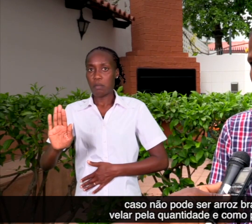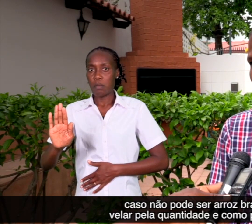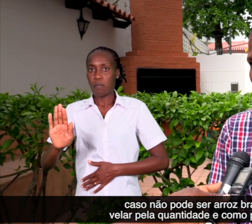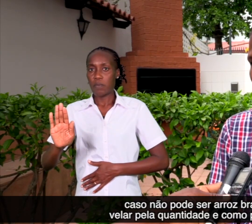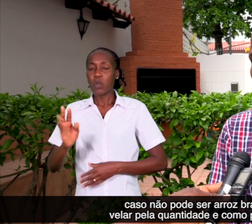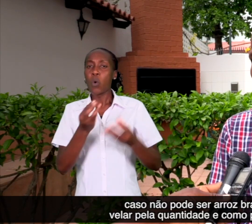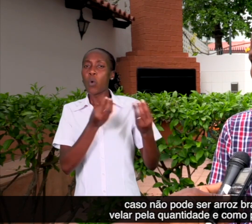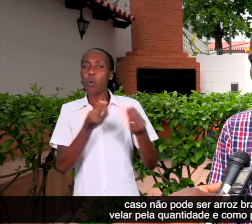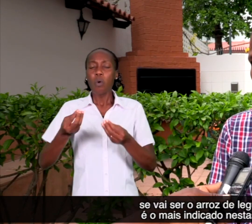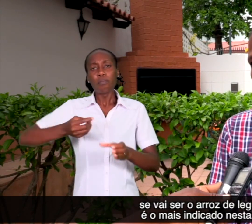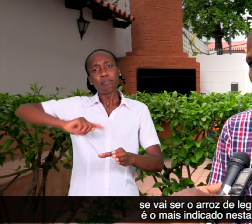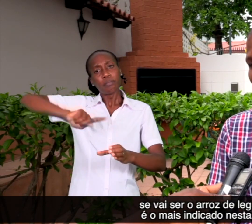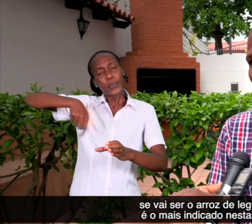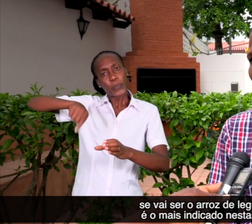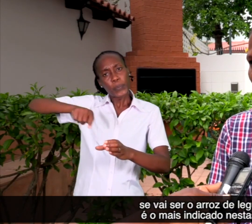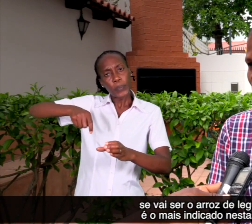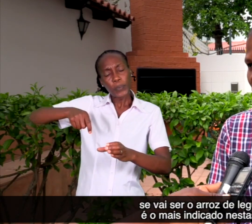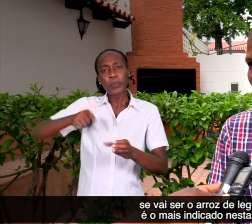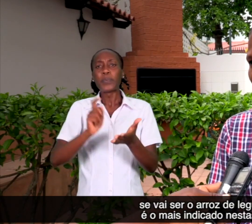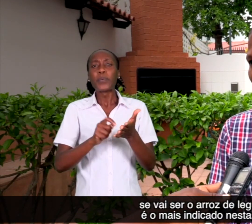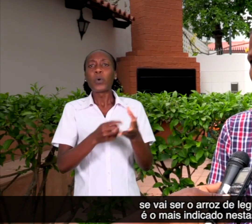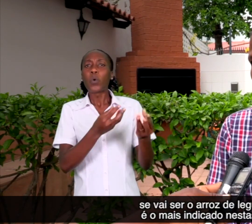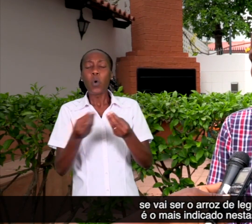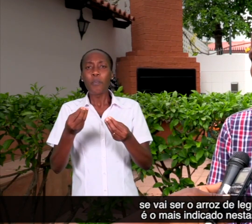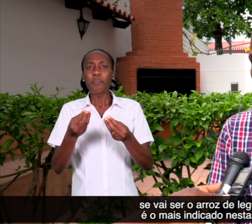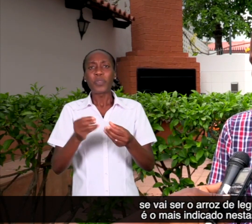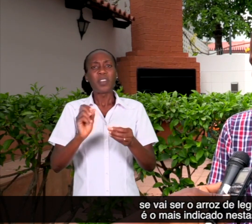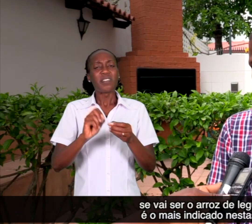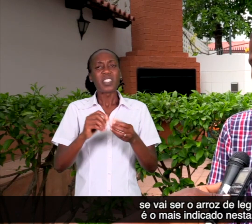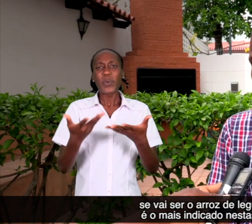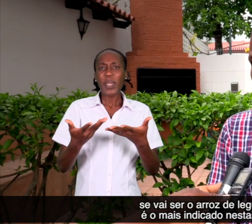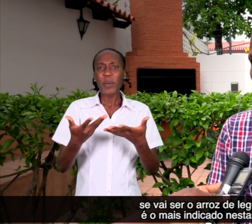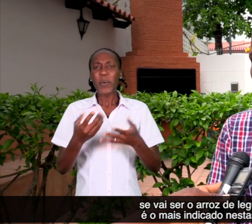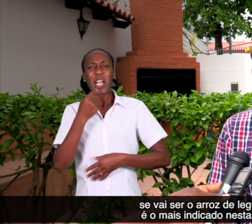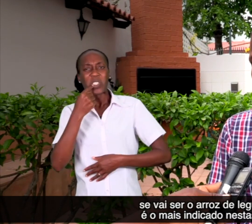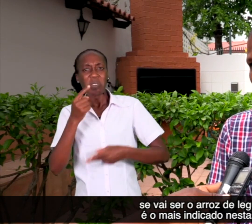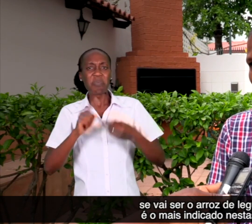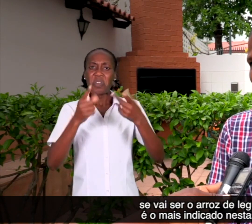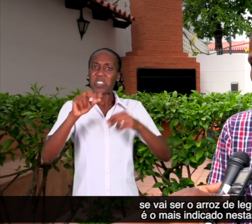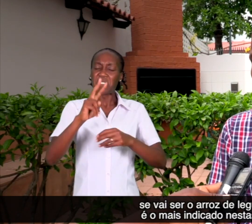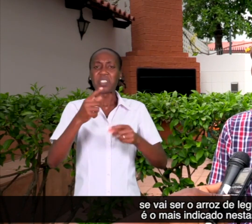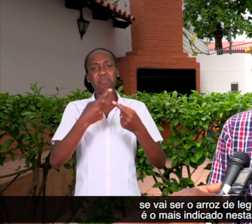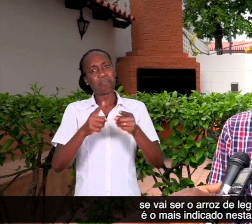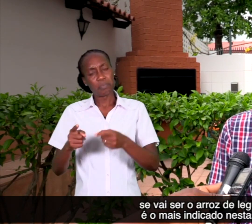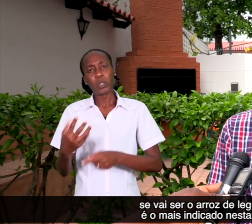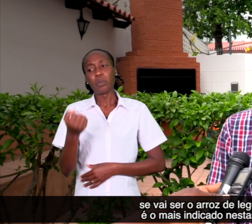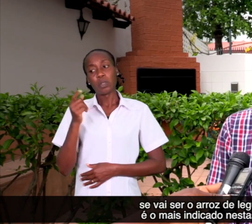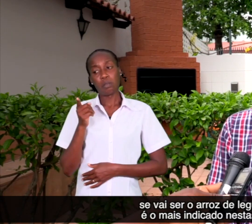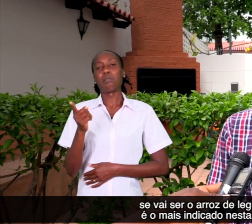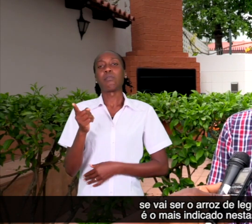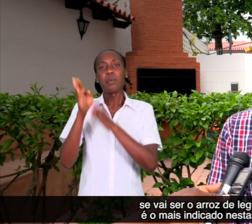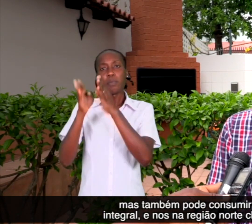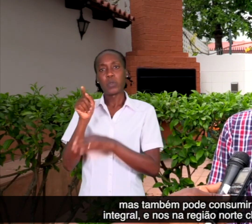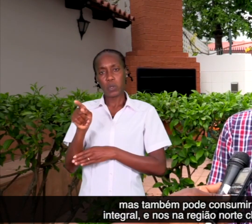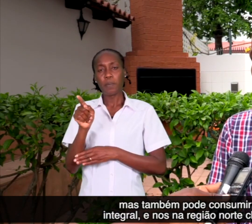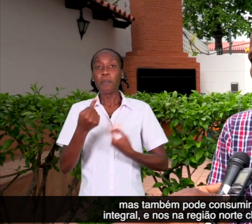preparação deste mesmo arroz. Isto é, se vai ser um arroz, por exemplo, de legumes, por ali em diante. Este é o mais indicado